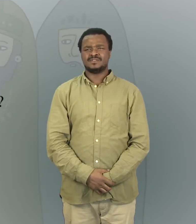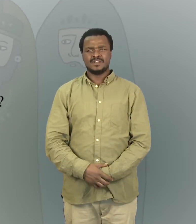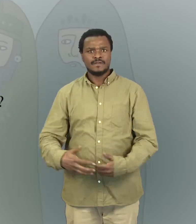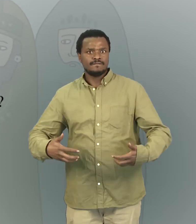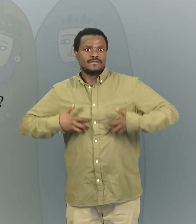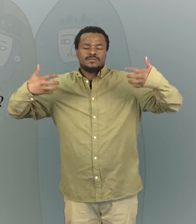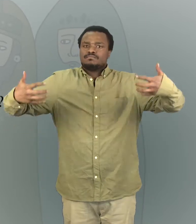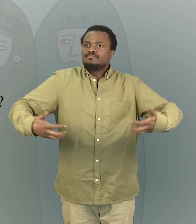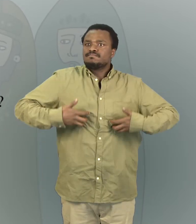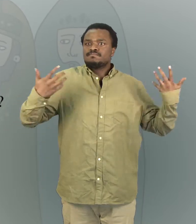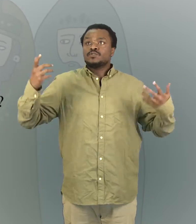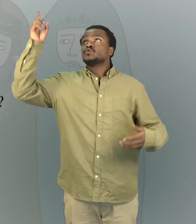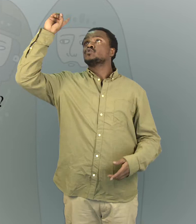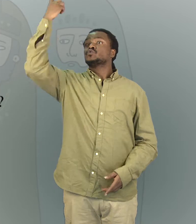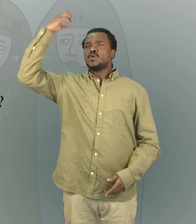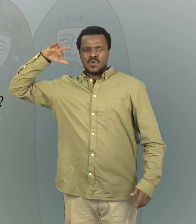la colère de dieu va venir